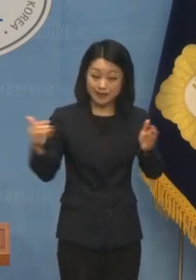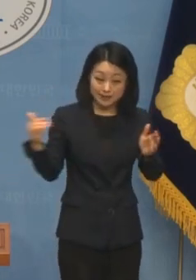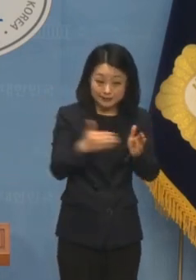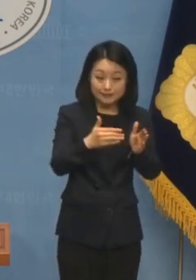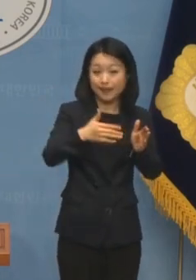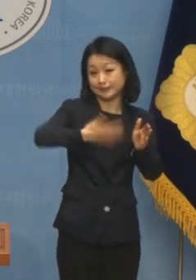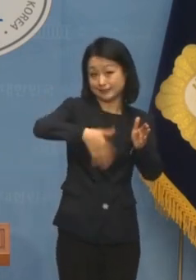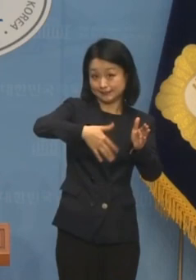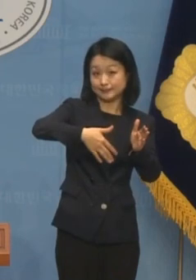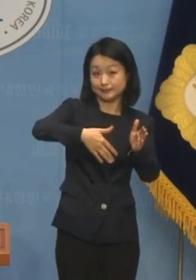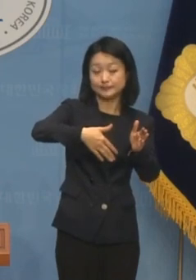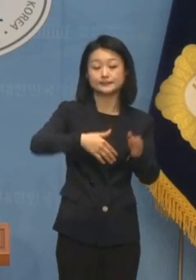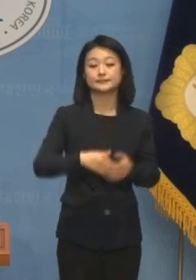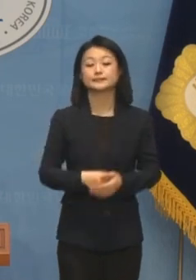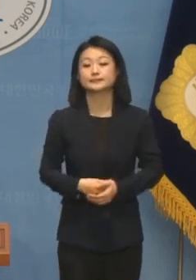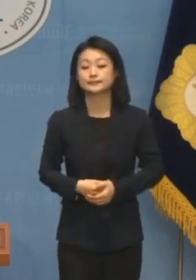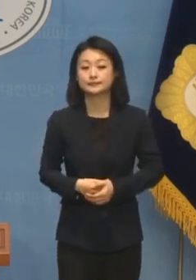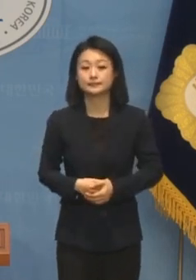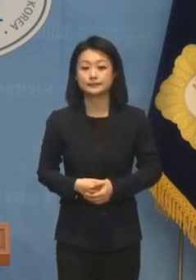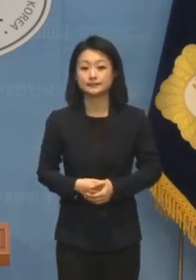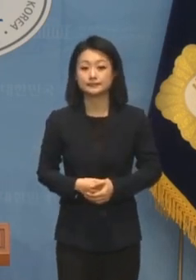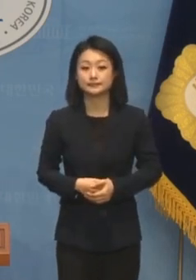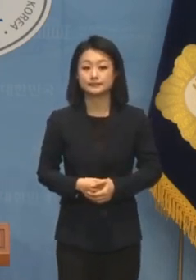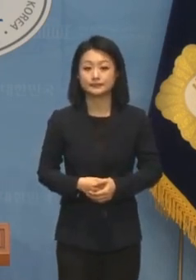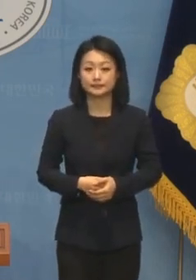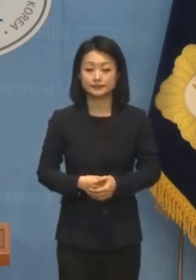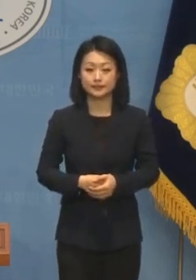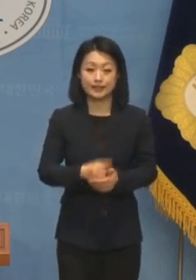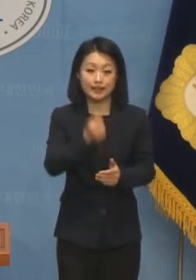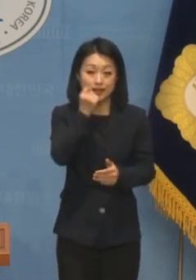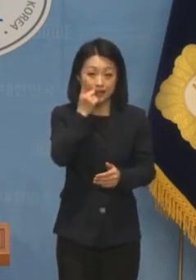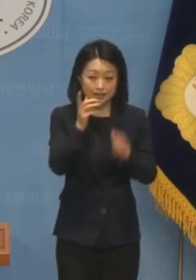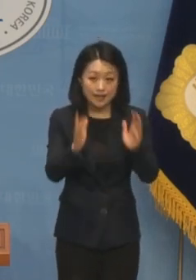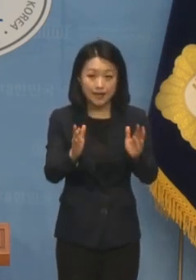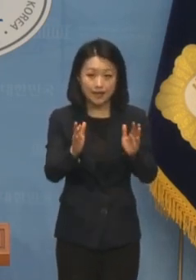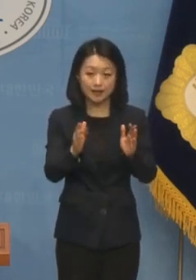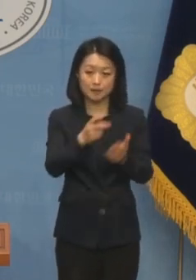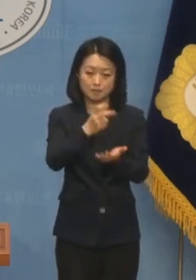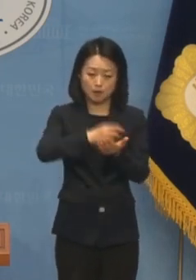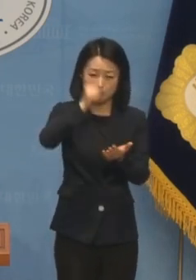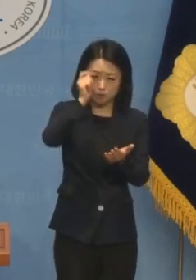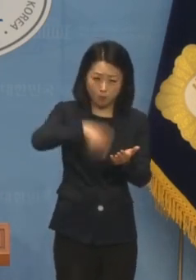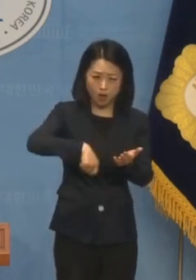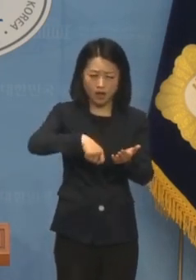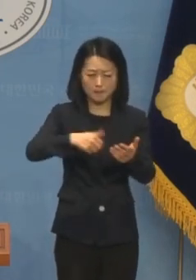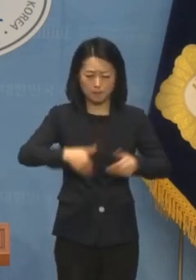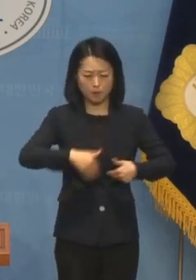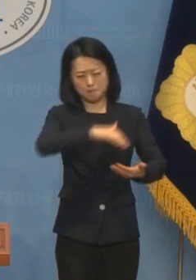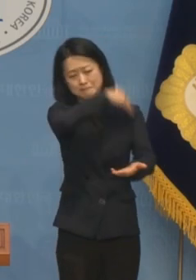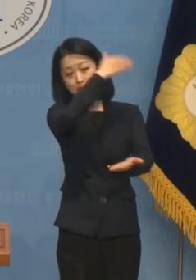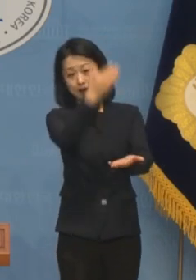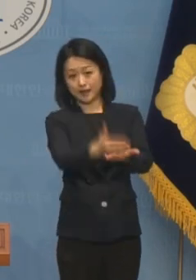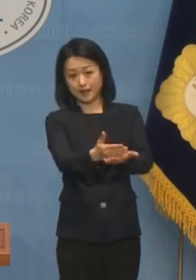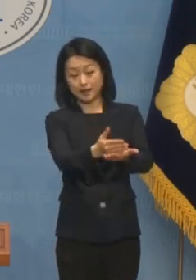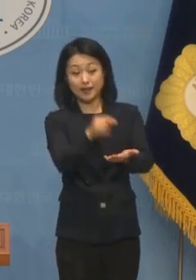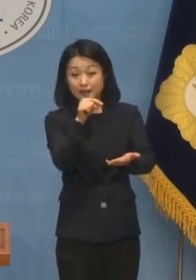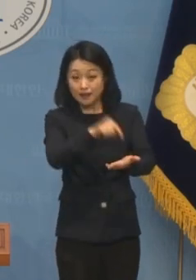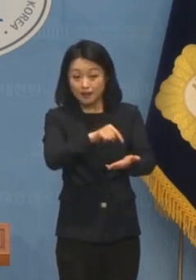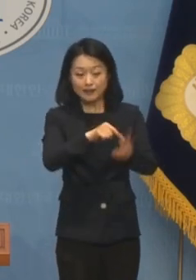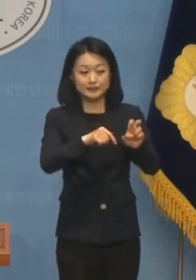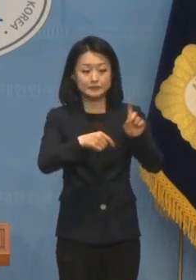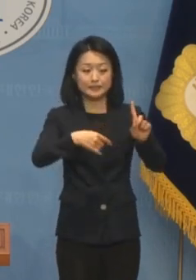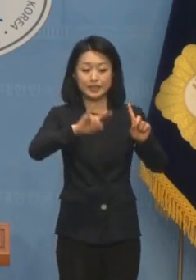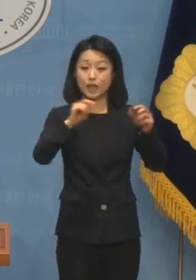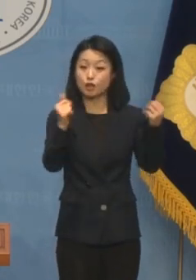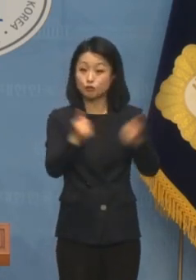끝나지 않았습니다. 남은 과제들이 산적해 있습니다. 이제 21대